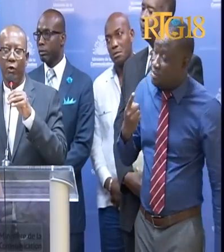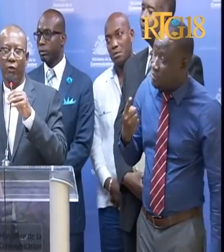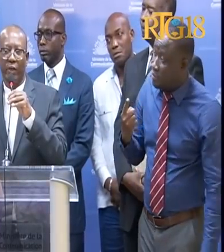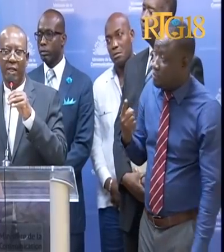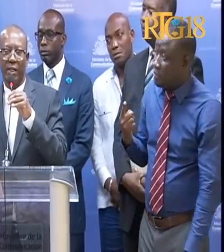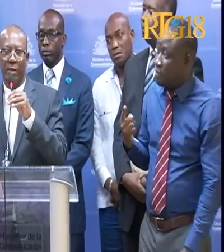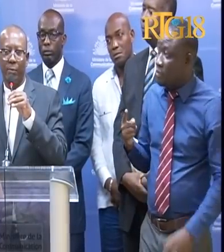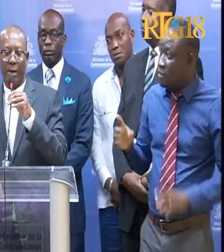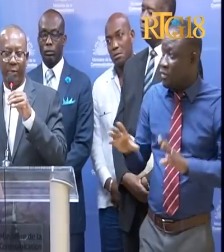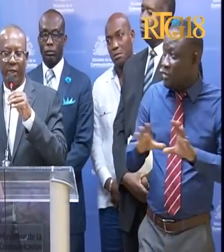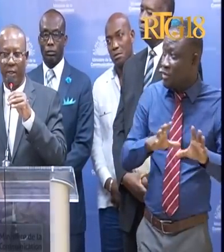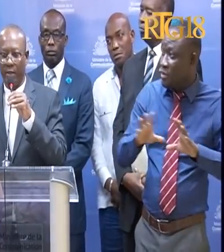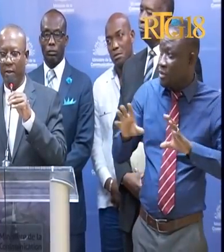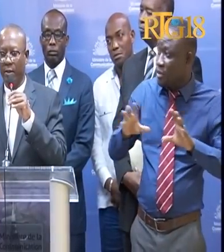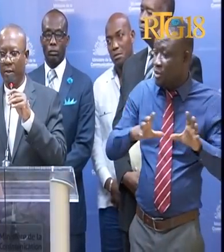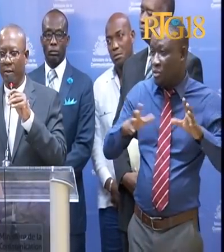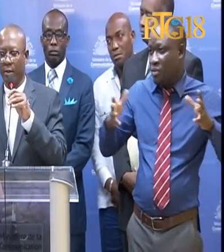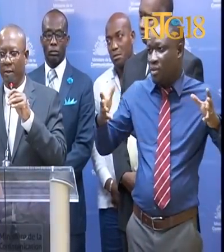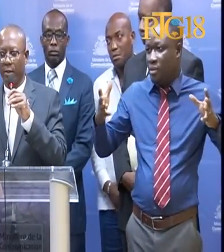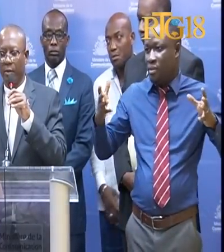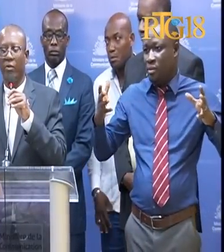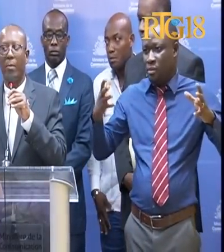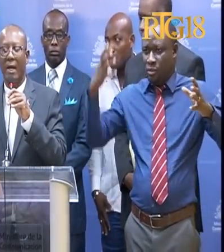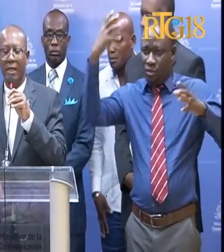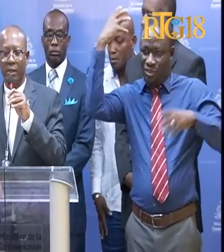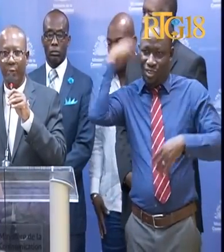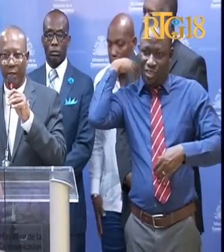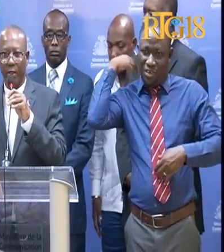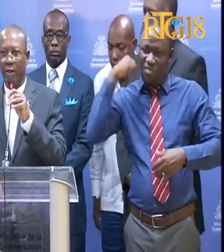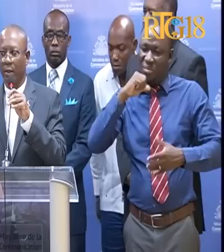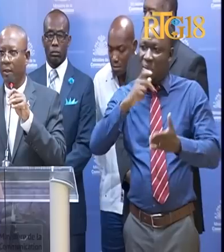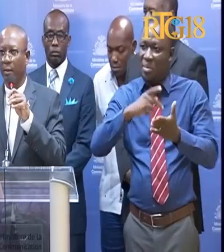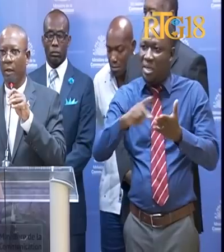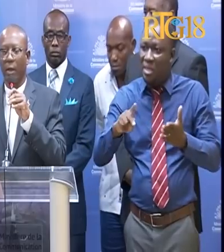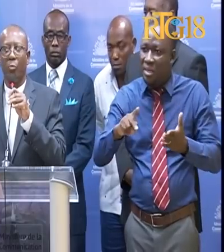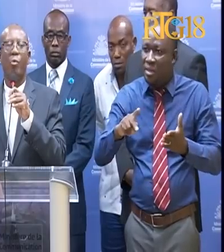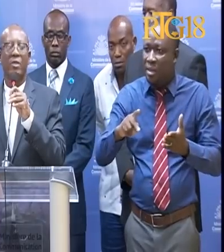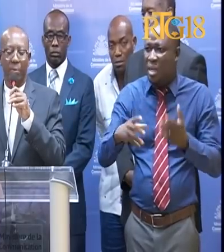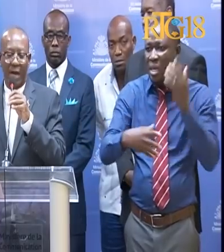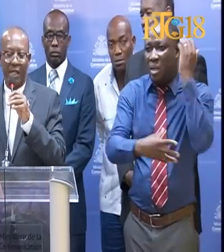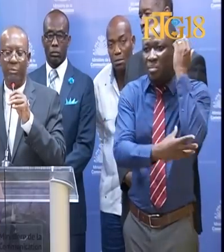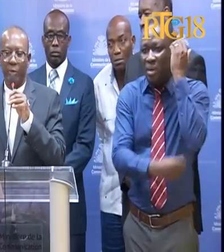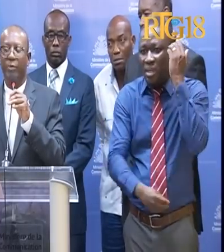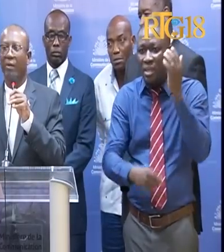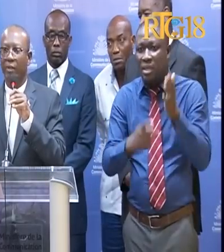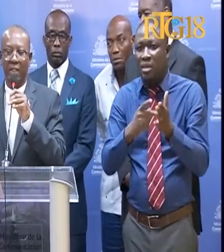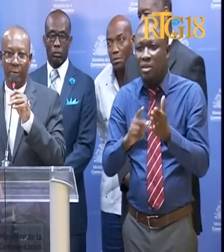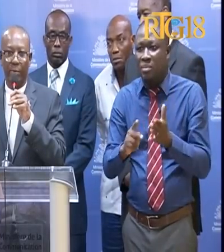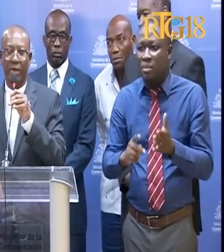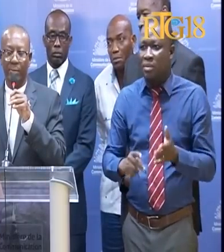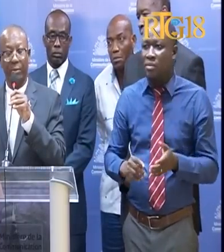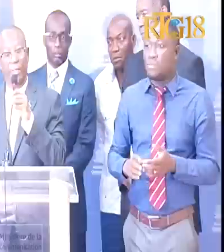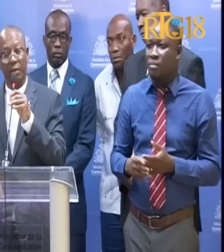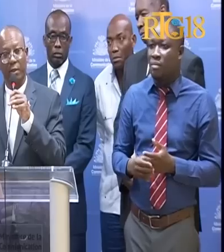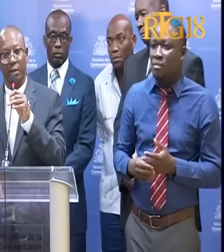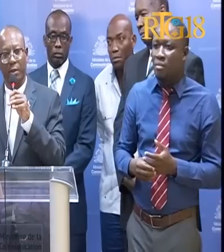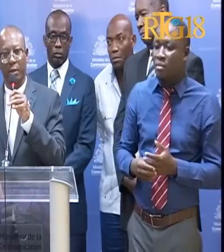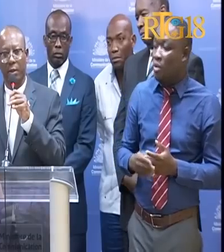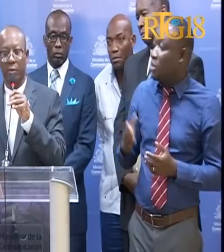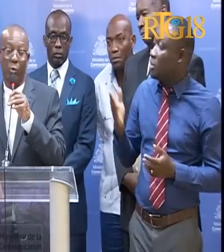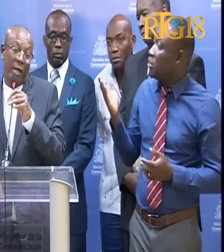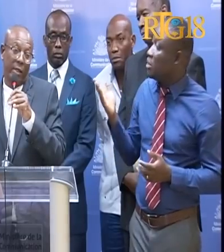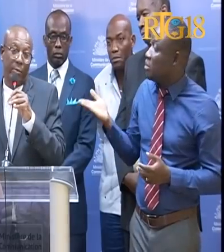qu n a pas payé, vous pouvez me malgré payer. Bon, c malgré mieux, on y un malgré de de payer,